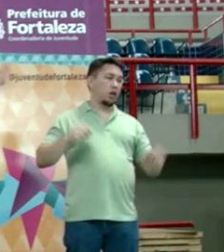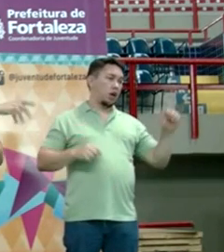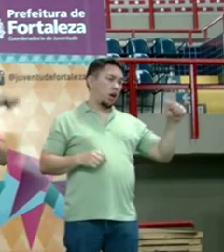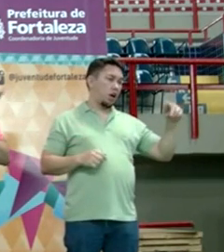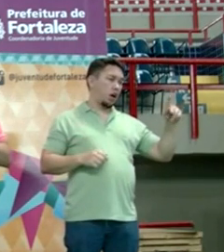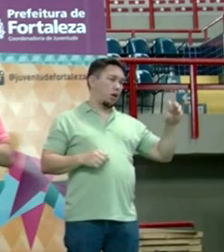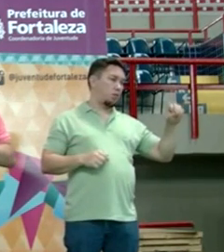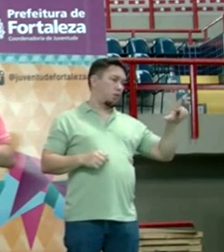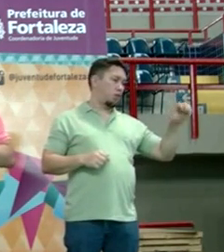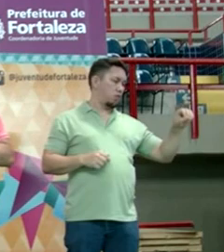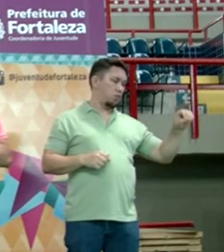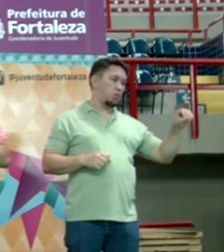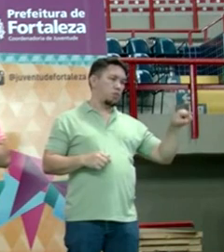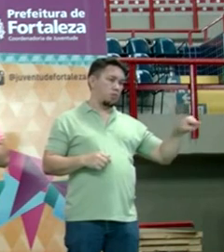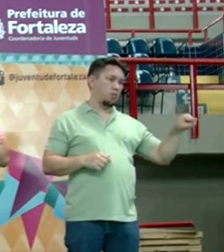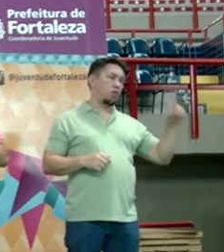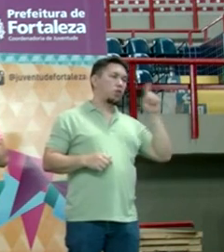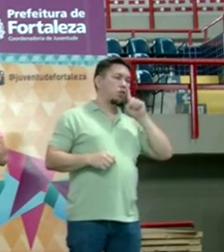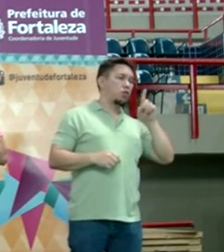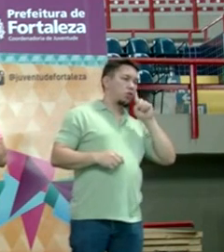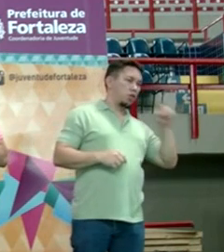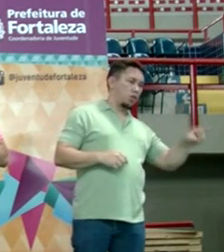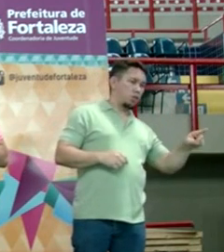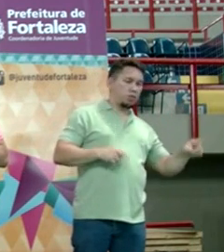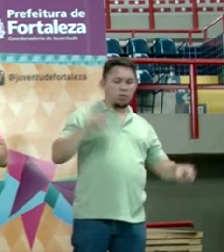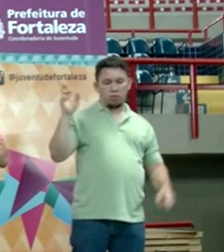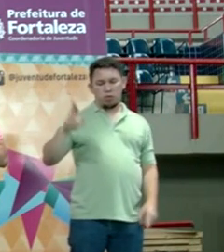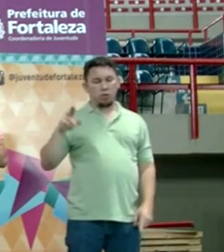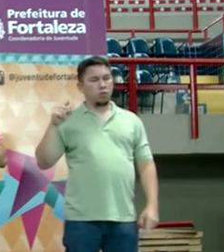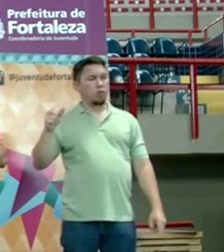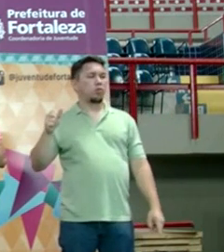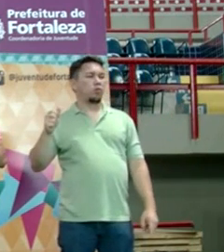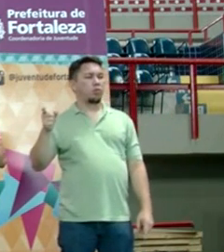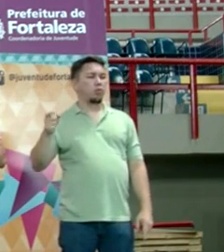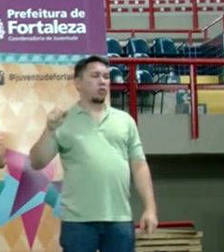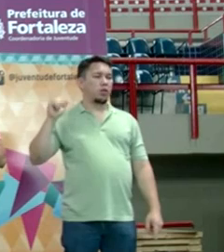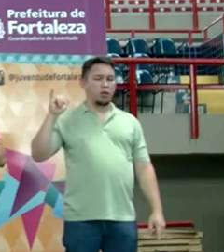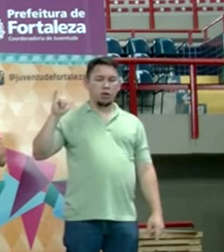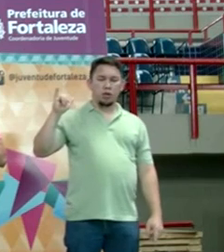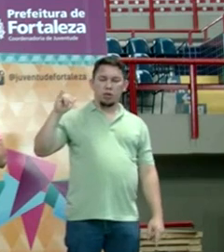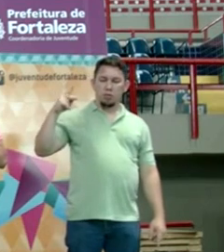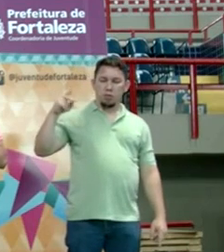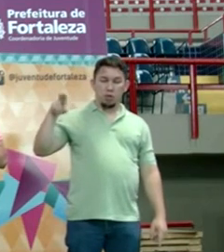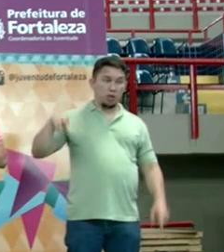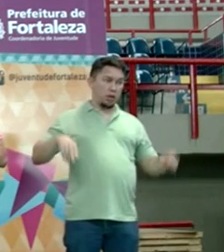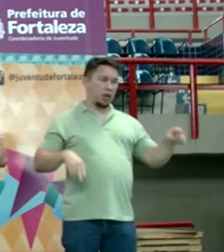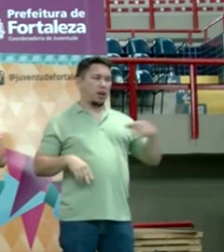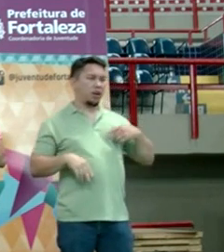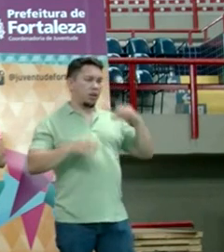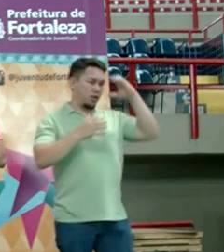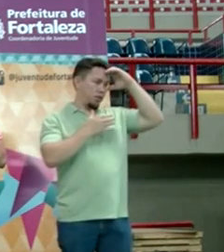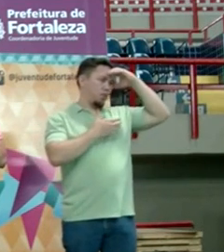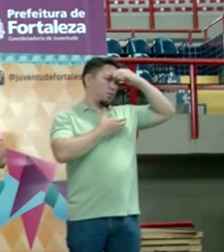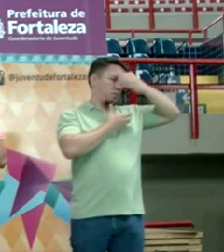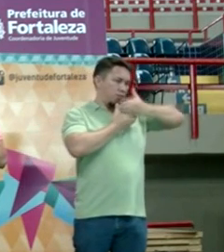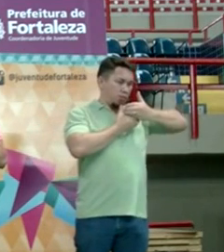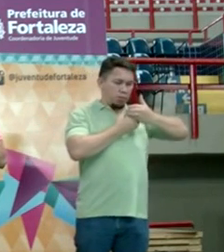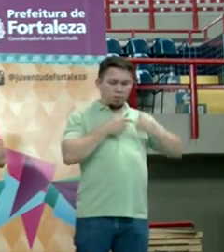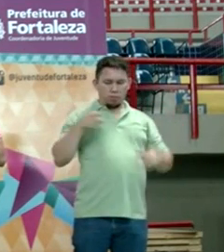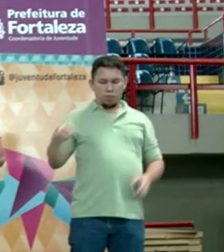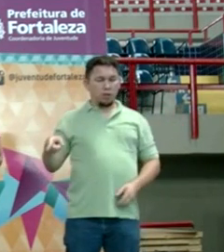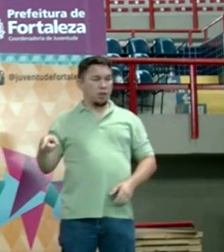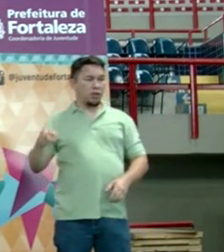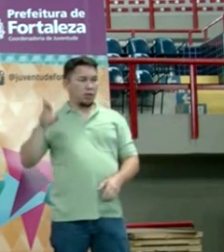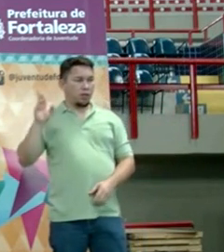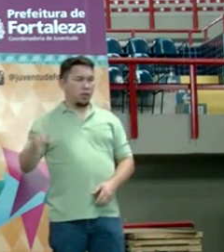Soviética e o Apolo nos Estados Unidos. Nos Estados Unidos eles vão formar os astronautas. Na União Soviética eles